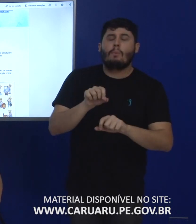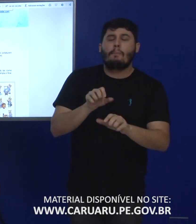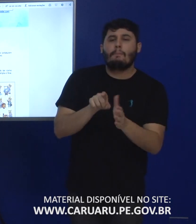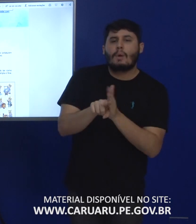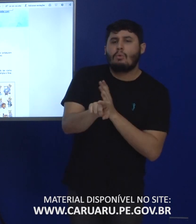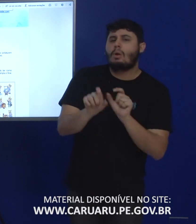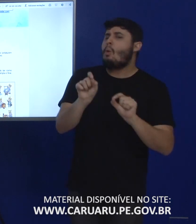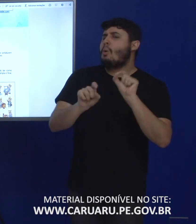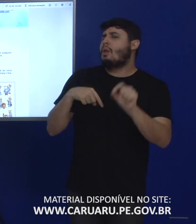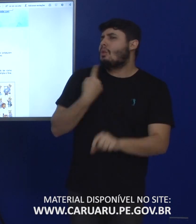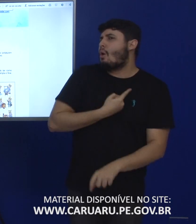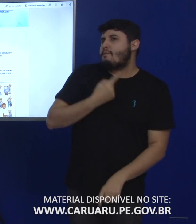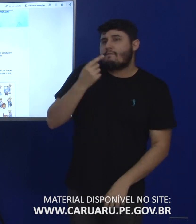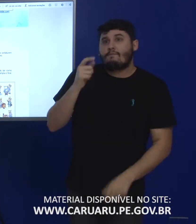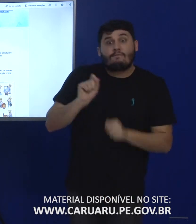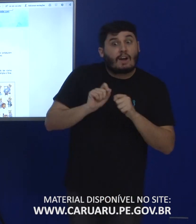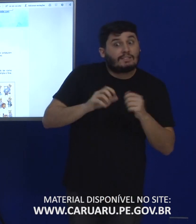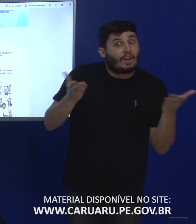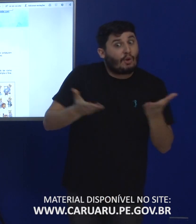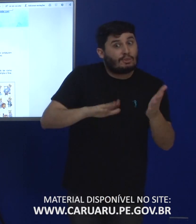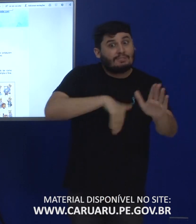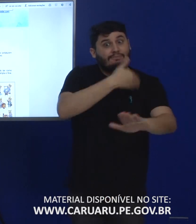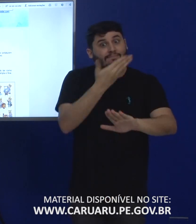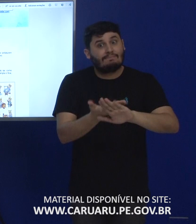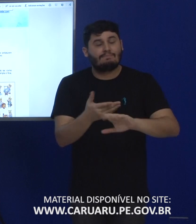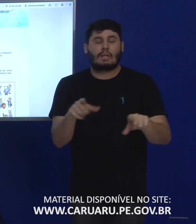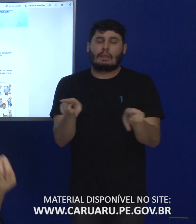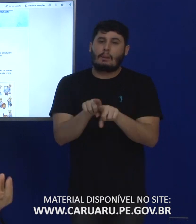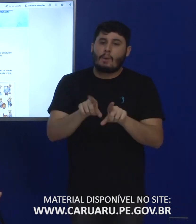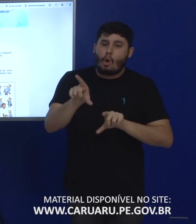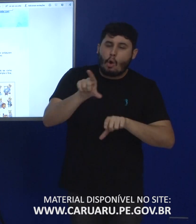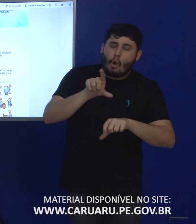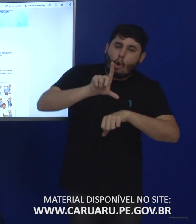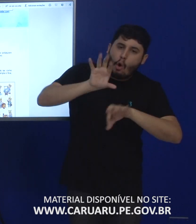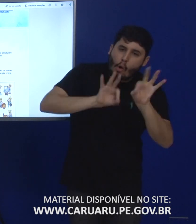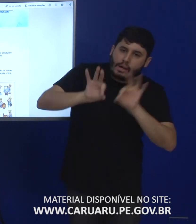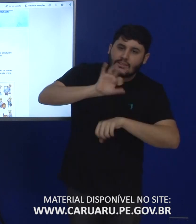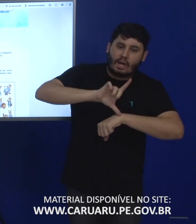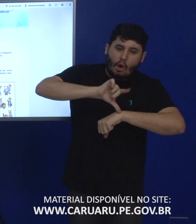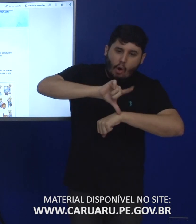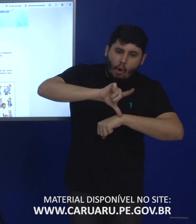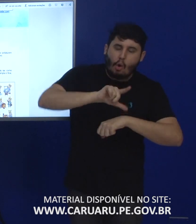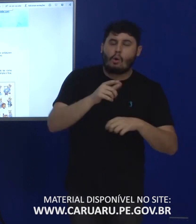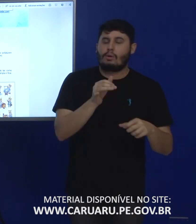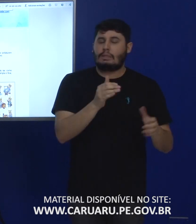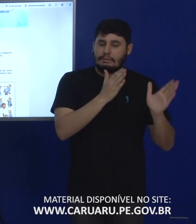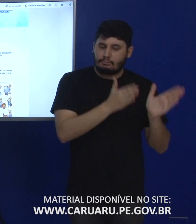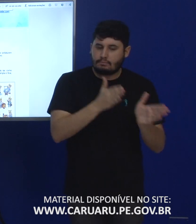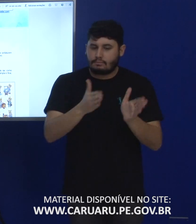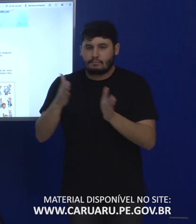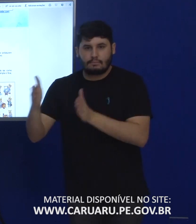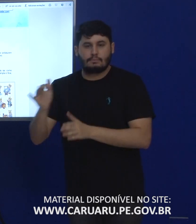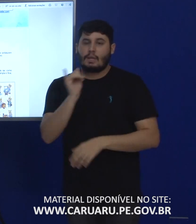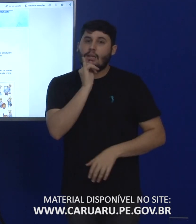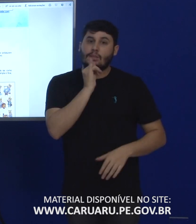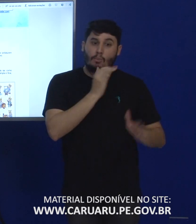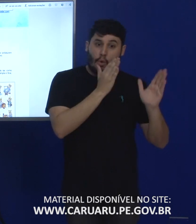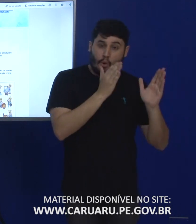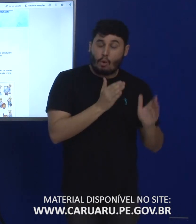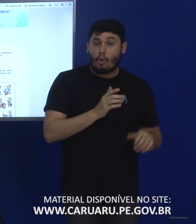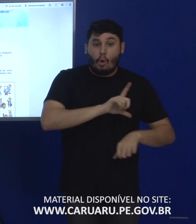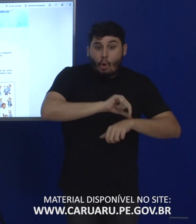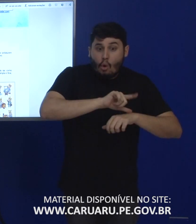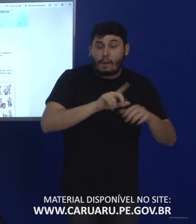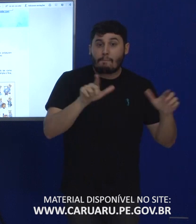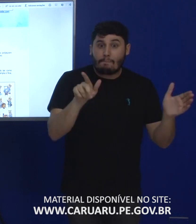nas atividades domésticas, qual é o horário que a gente vai ter para assistir, qual é o horário que a gente vai ter para fazer uma atividade.